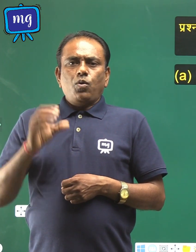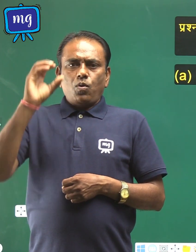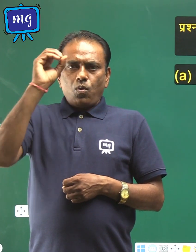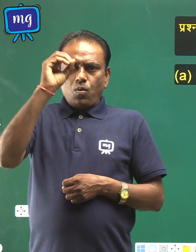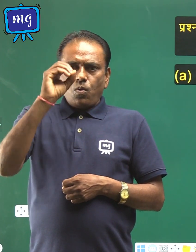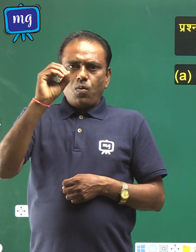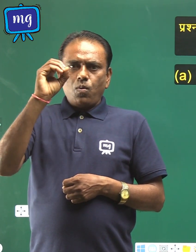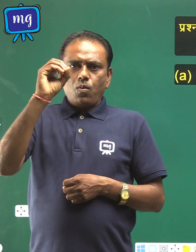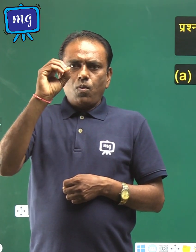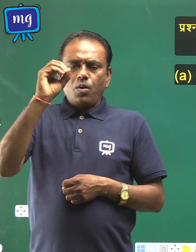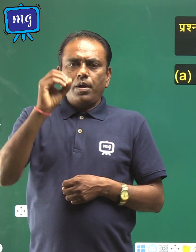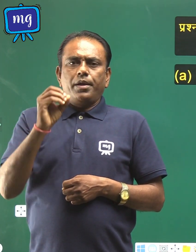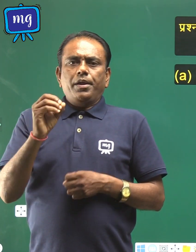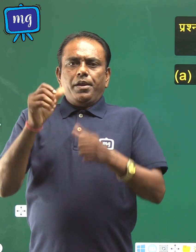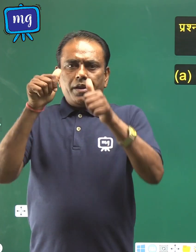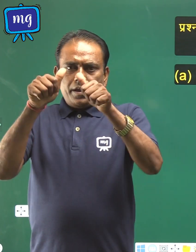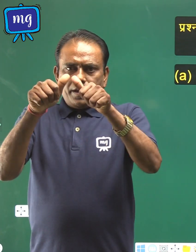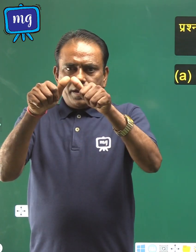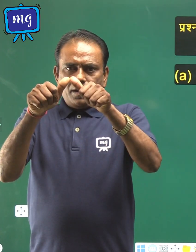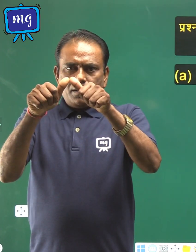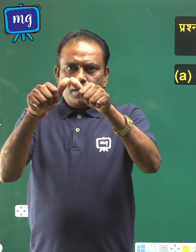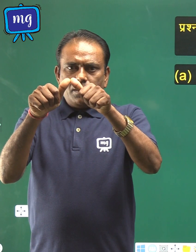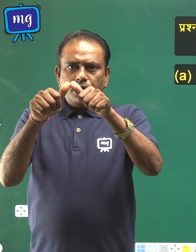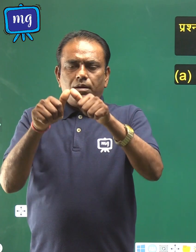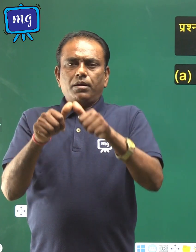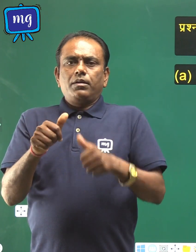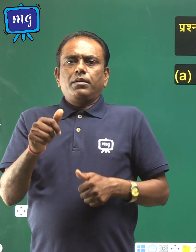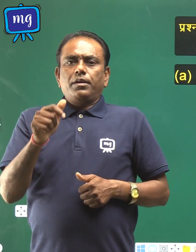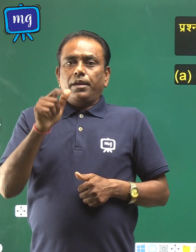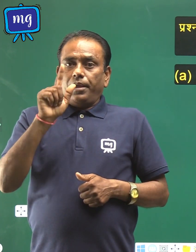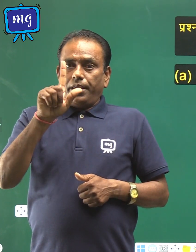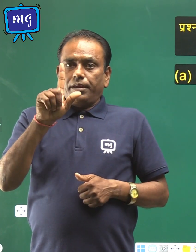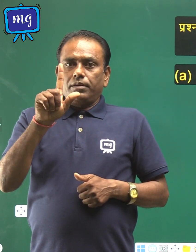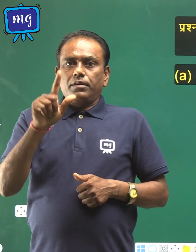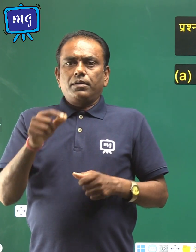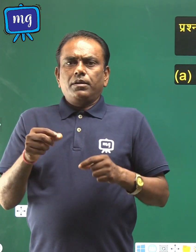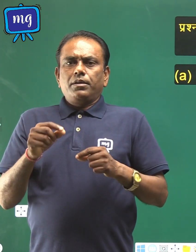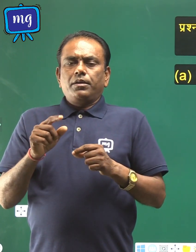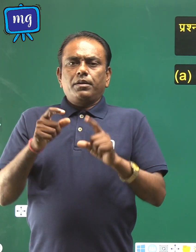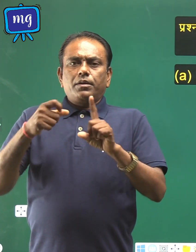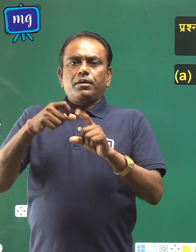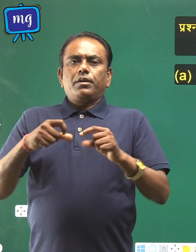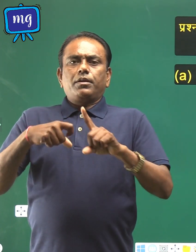ओ ए एक किरण खींचेंगे।